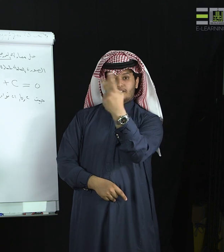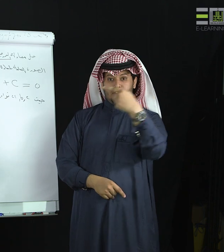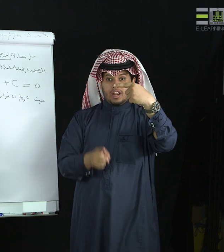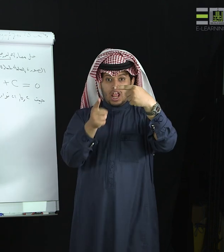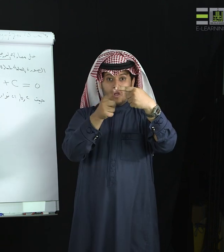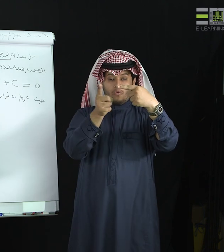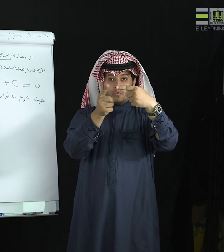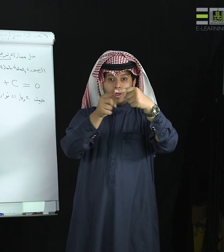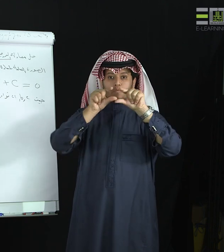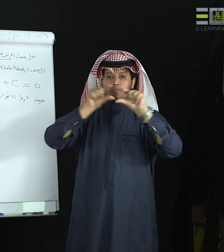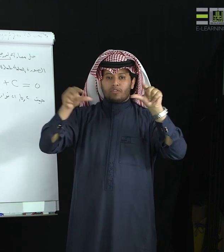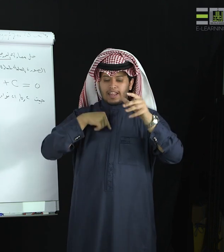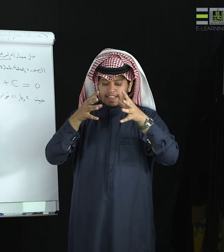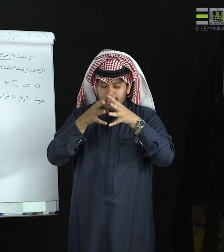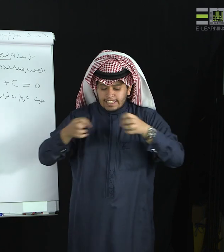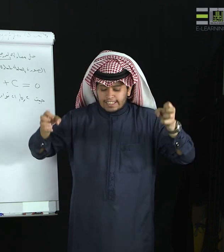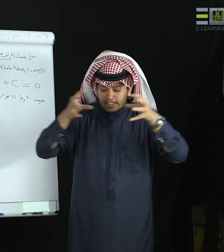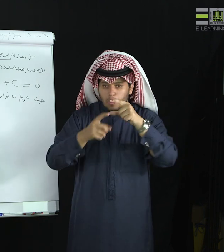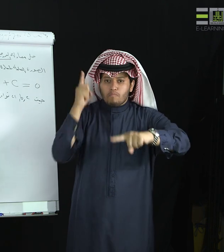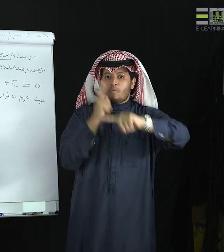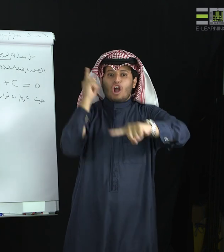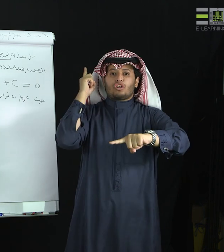الطريقة الأولى هي طريقة التحليل المباشر،